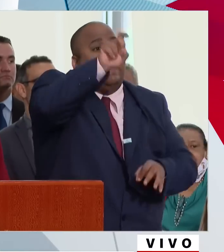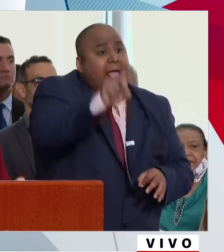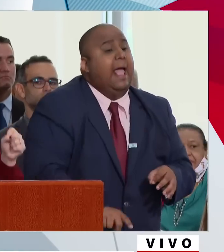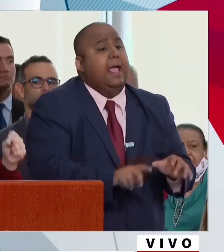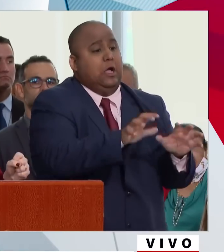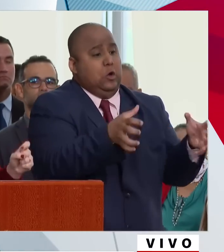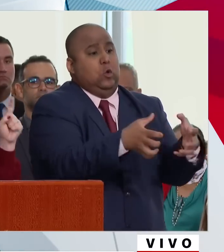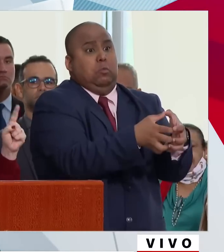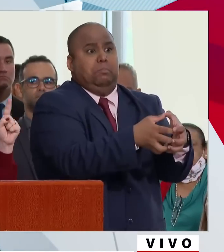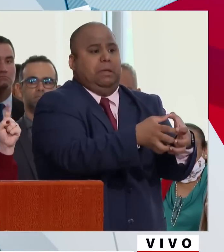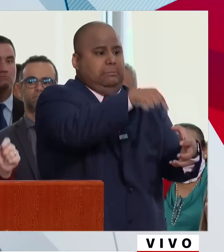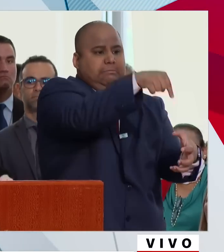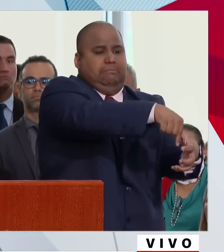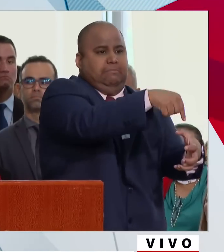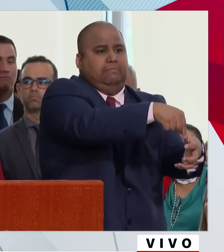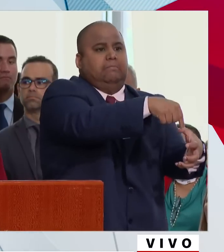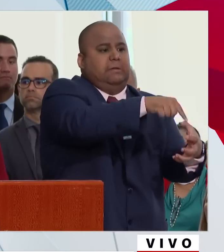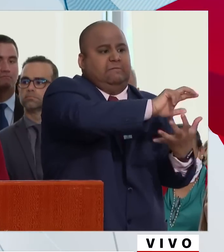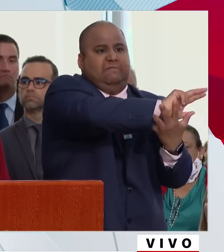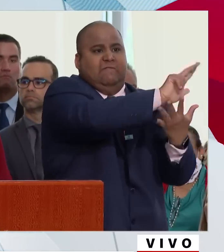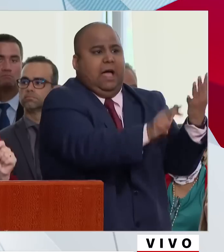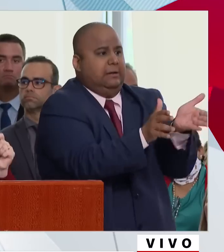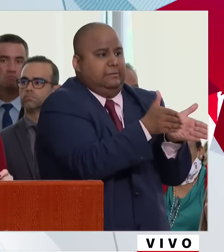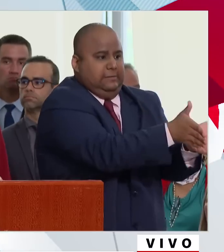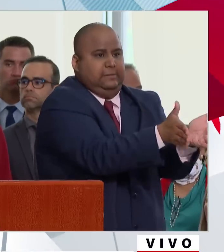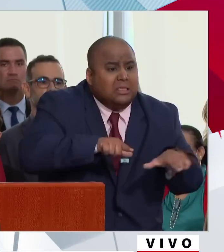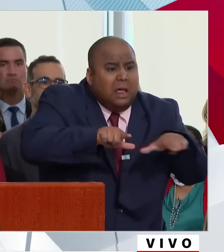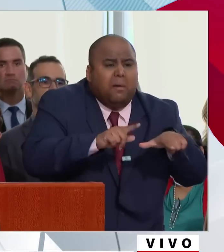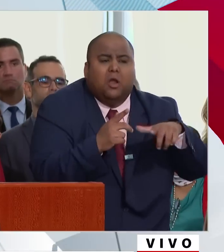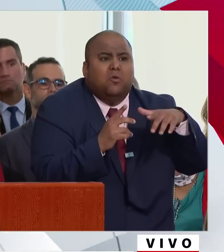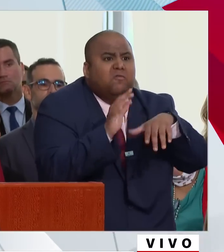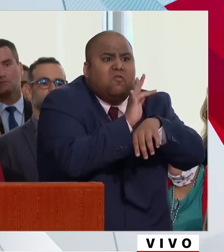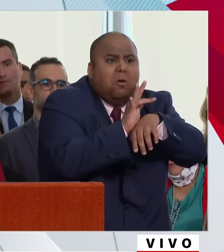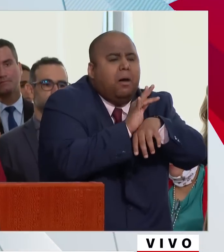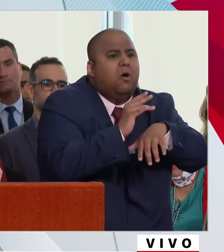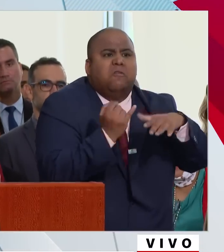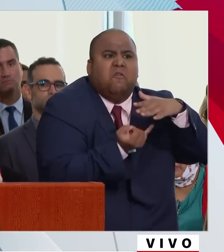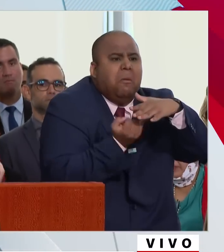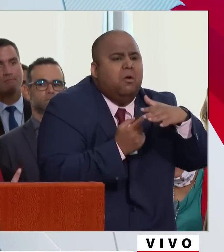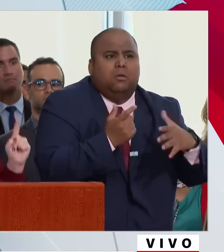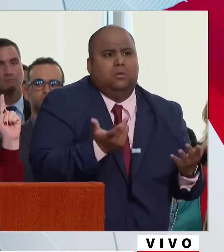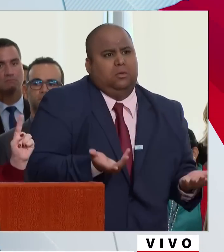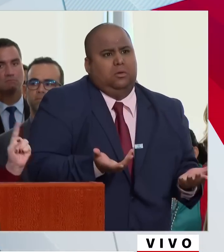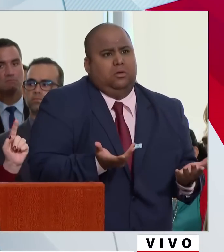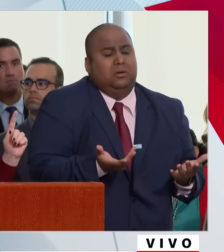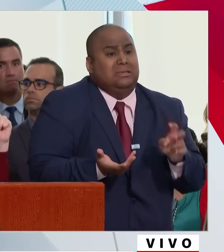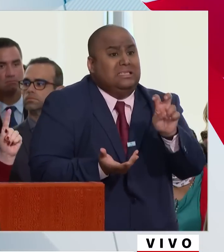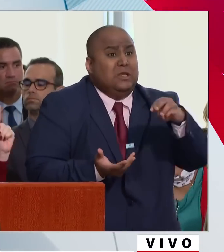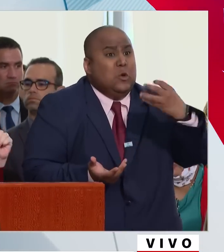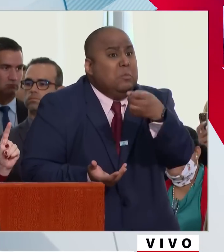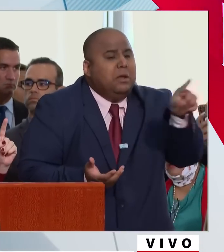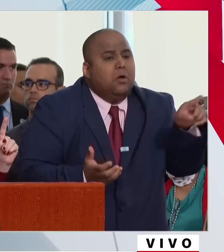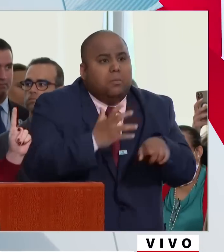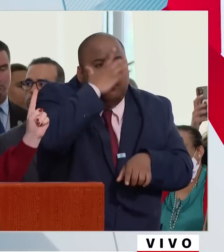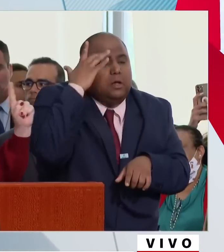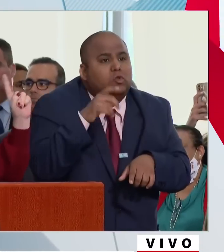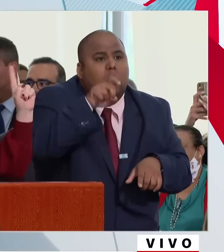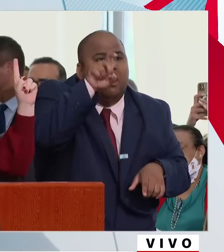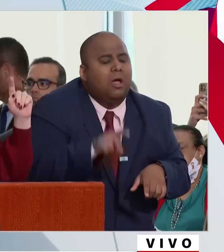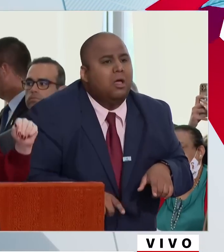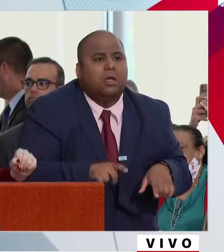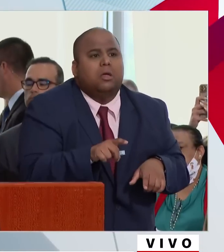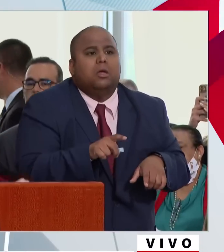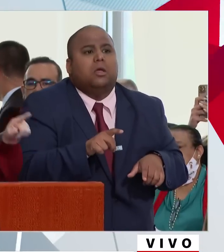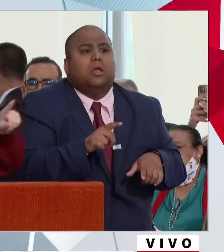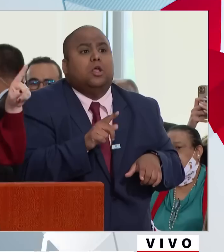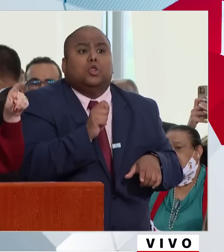80% da equipe dela montada e deve ser formada por muitas mulheres e mulheres pretas Então esse é o